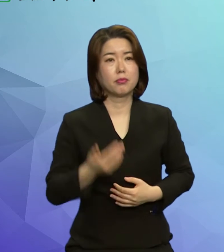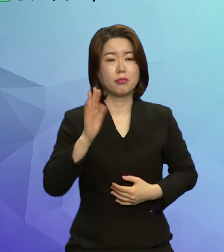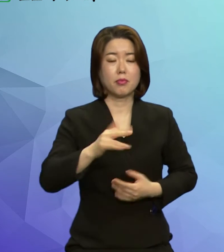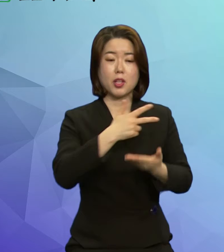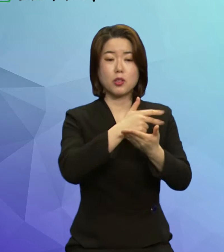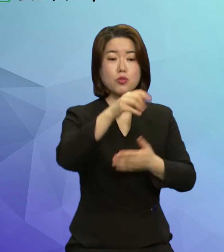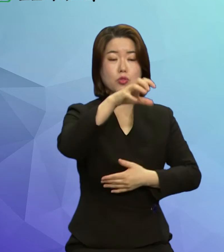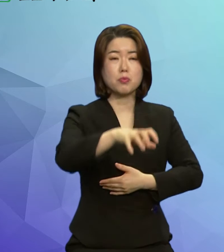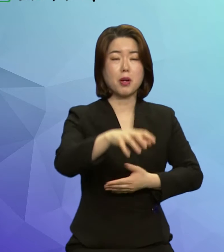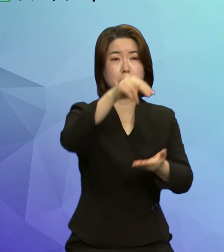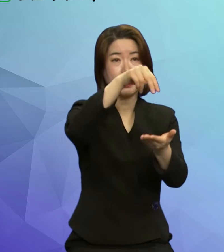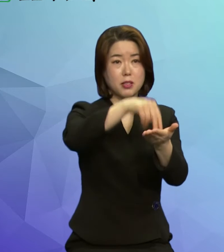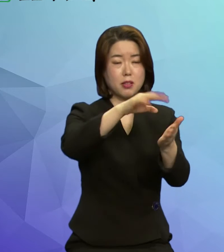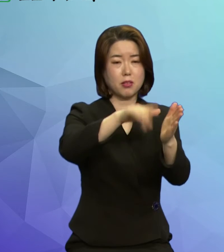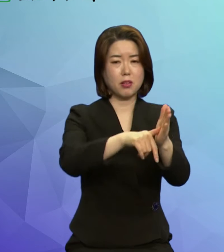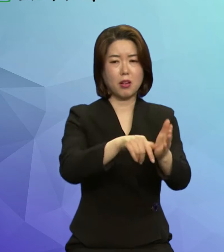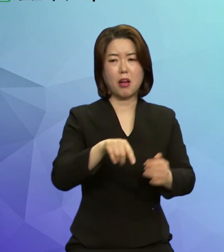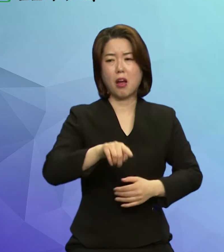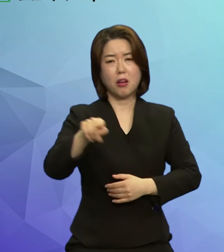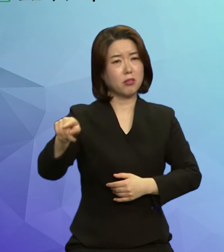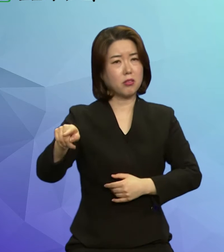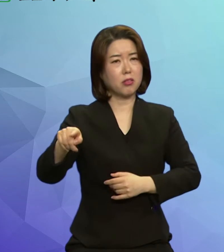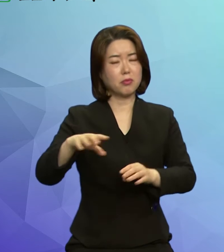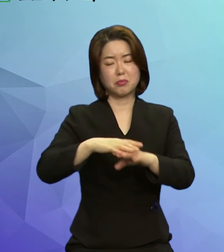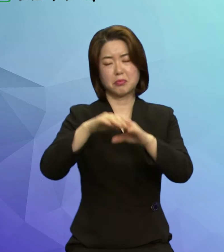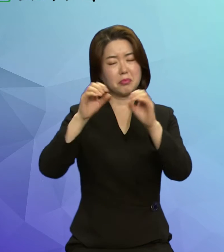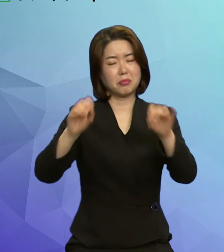주님 앞에 설 때는 아무 소용 없습니다.